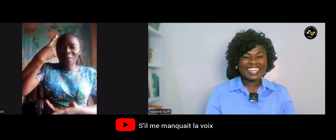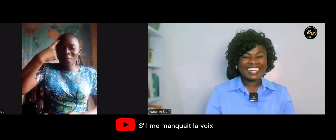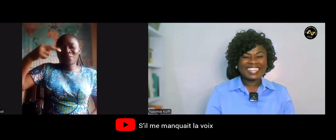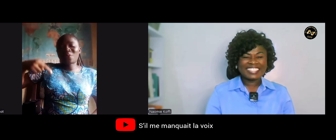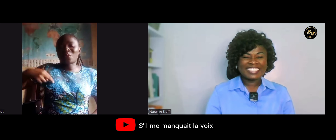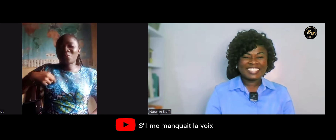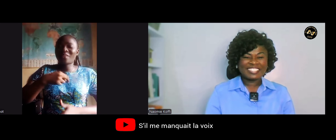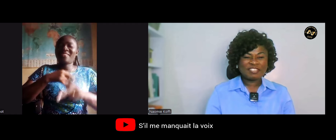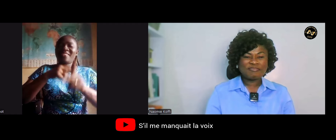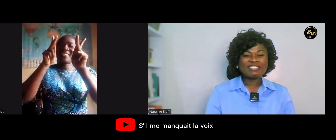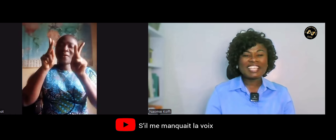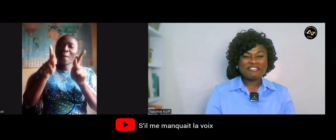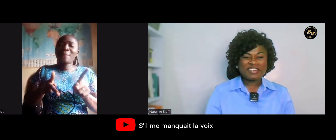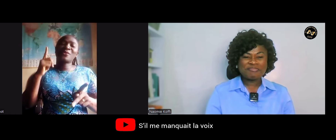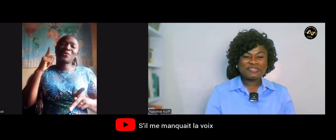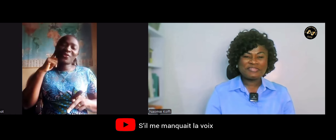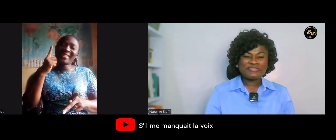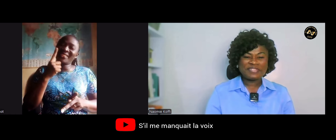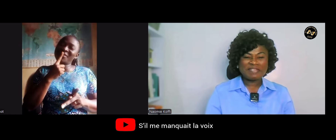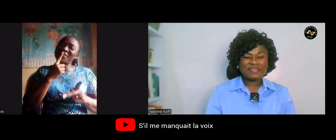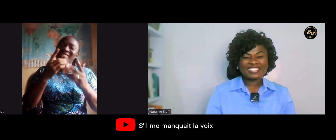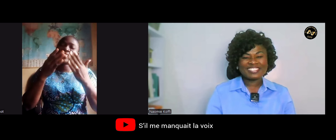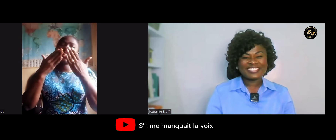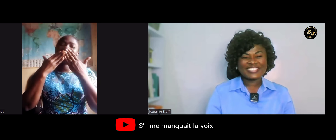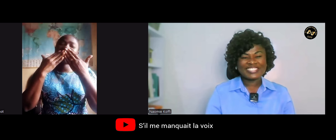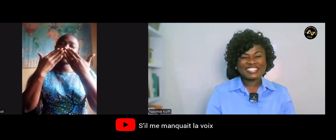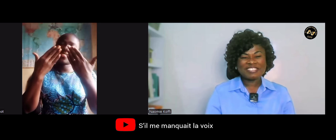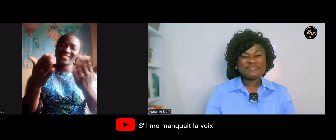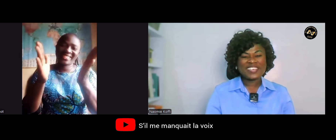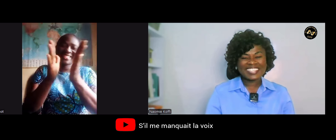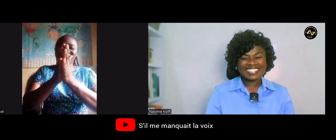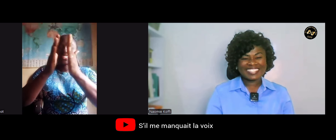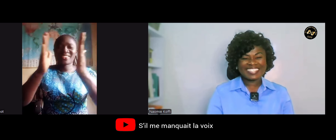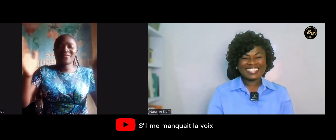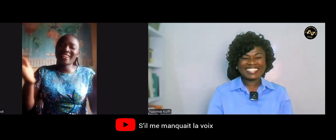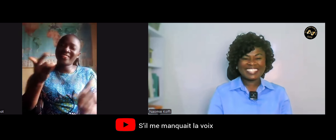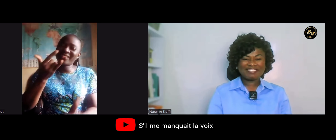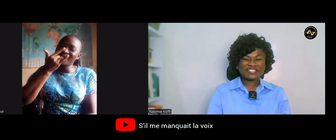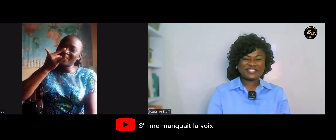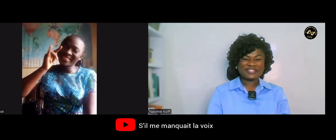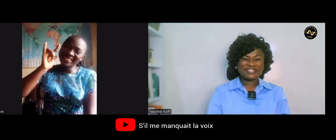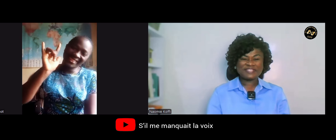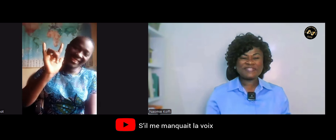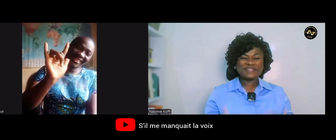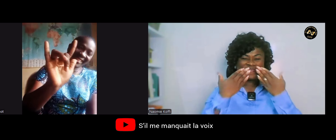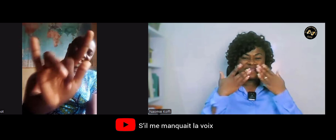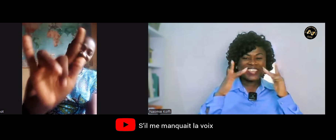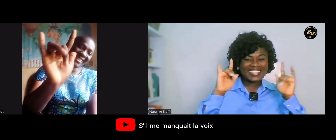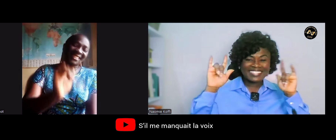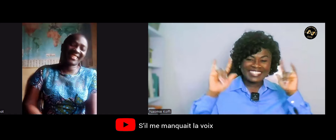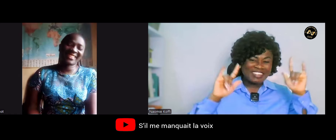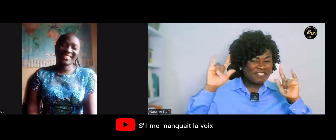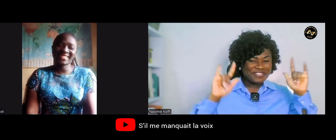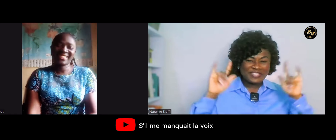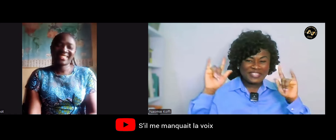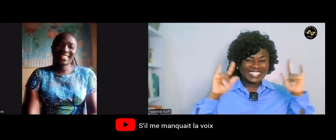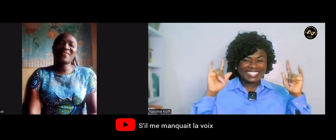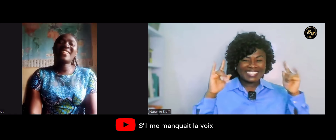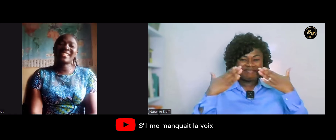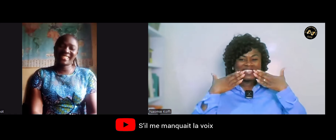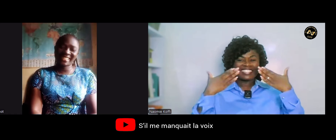faire ce bon travail pour nous, les personnes sourdes. Merci beaucoup. Merci. Love